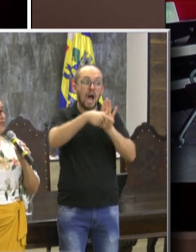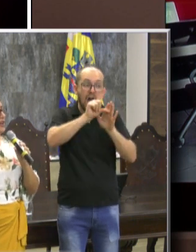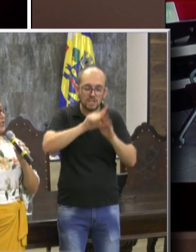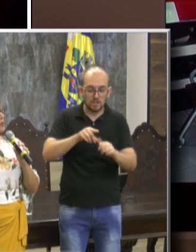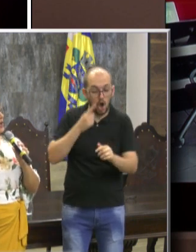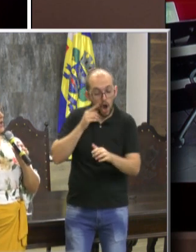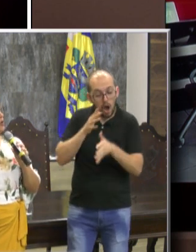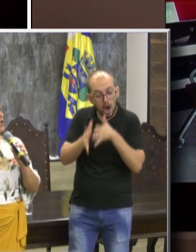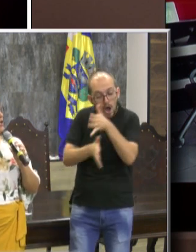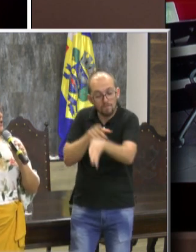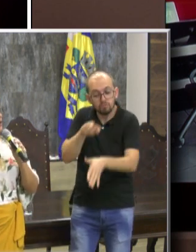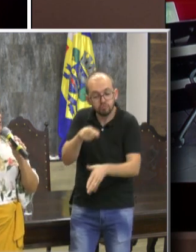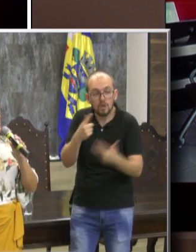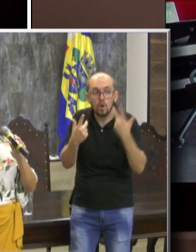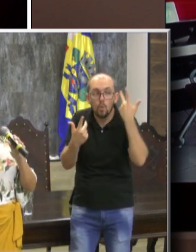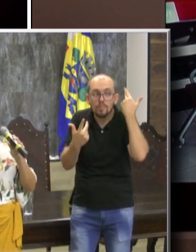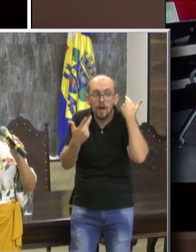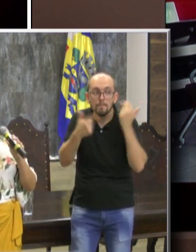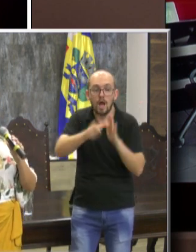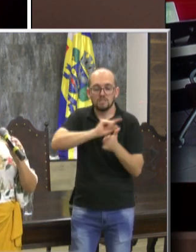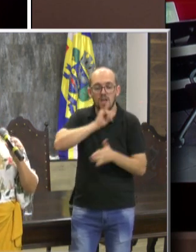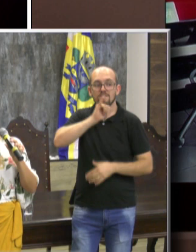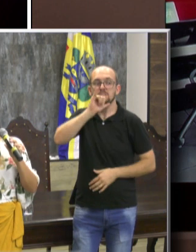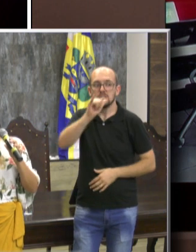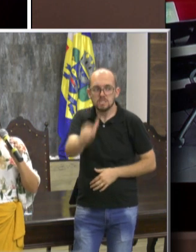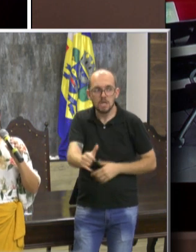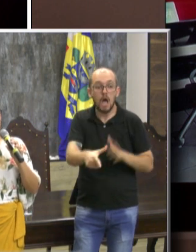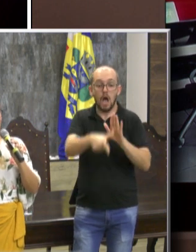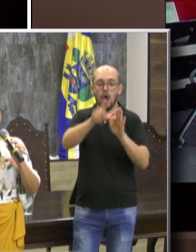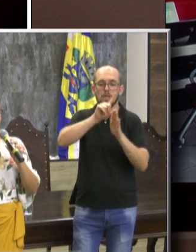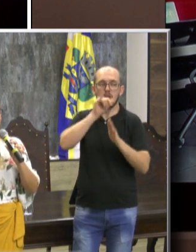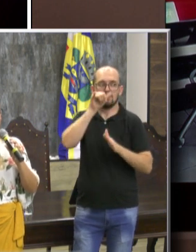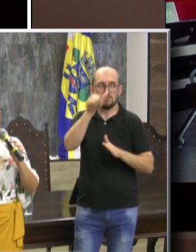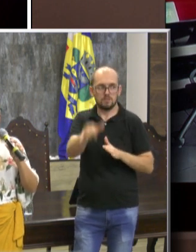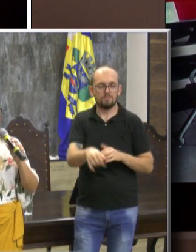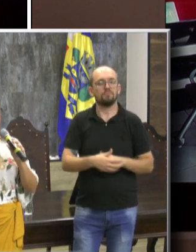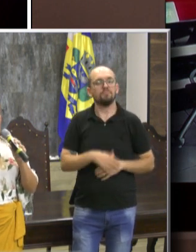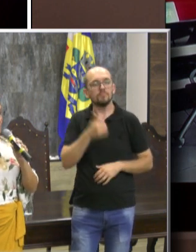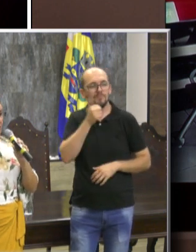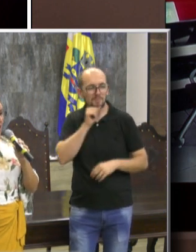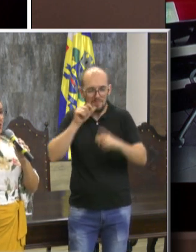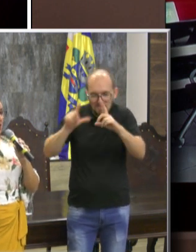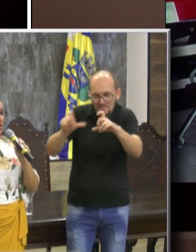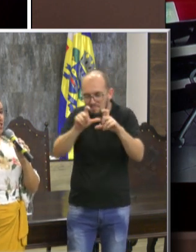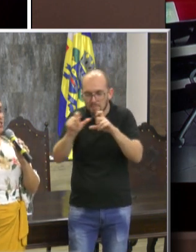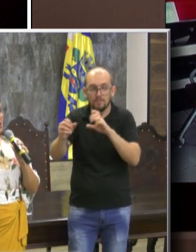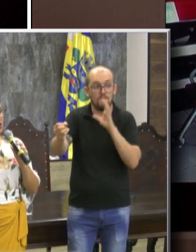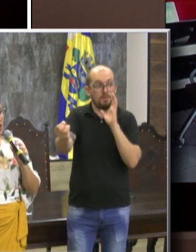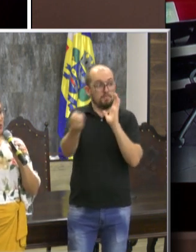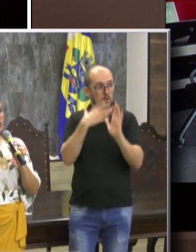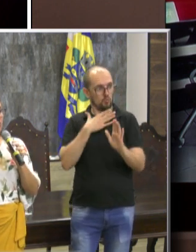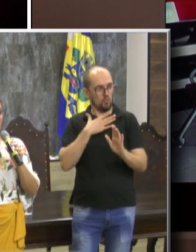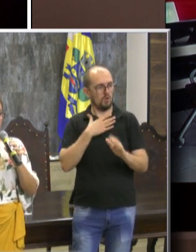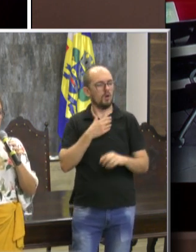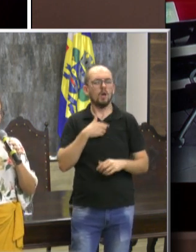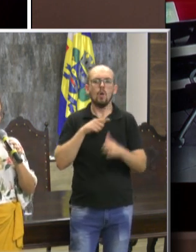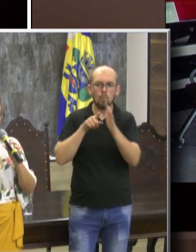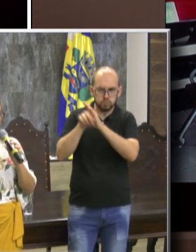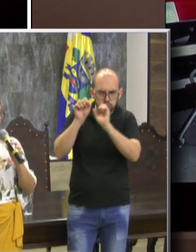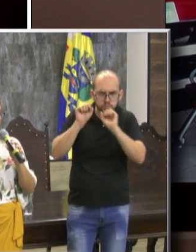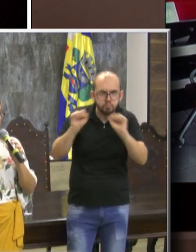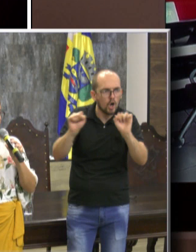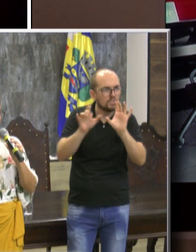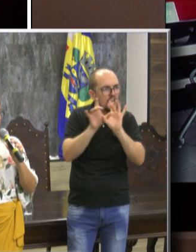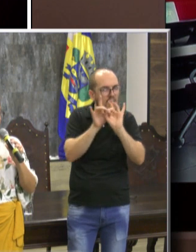situação. Foi falado para ele o que ele ia fazer. Aí a mãe me mandou essas fotos. Né? Eu falei, posso usar, gente? A gente tem direito de todas as